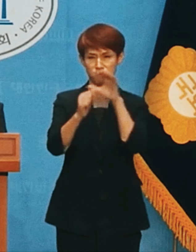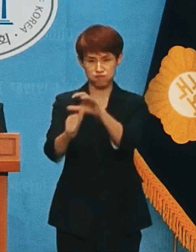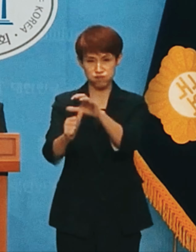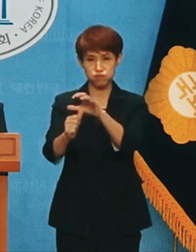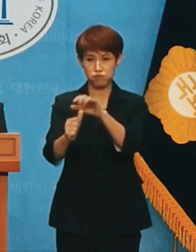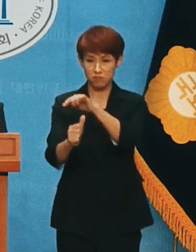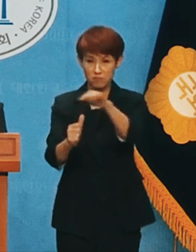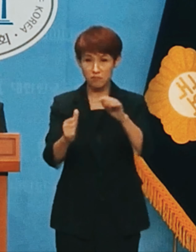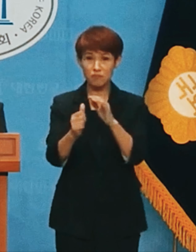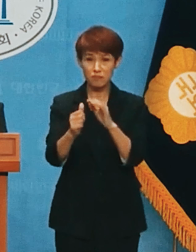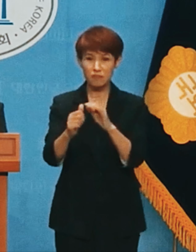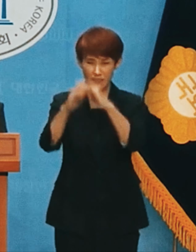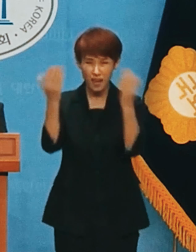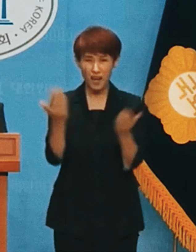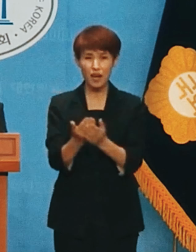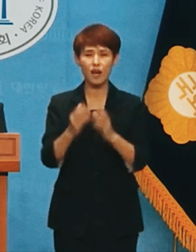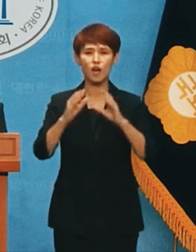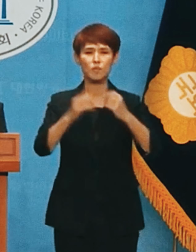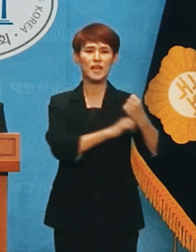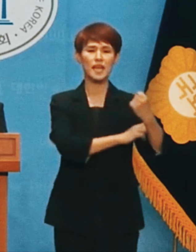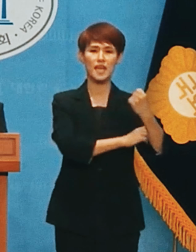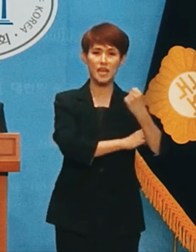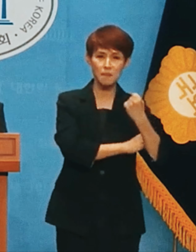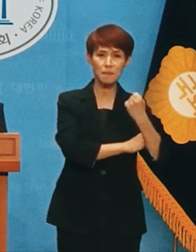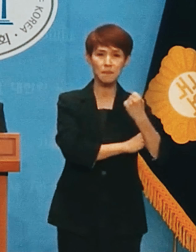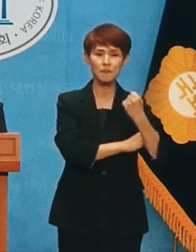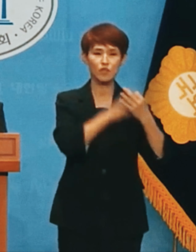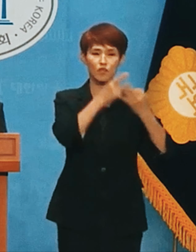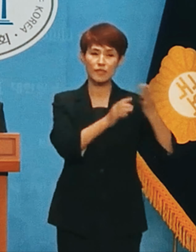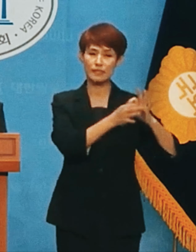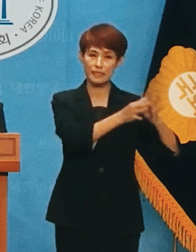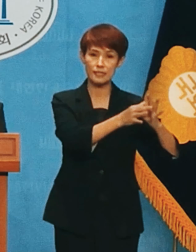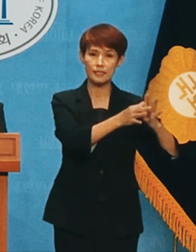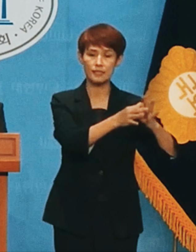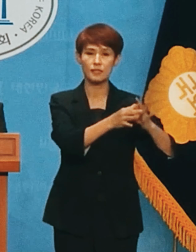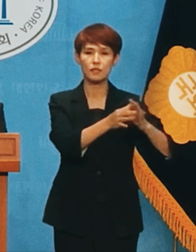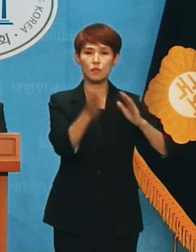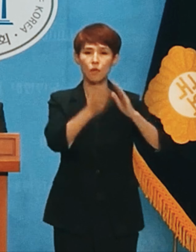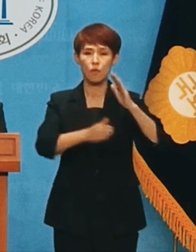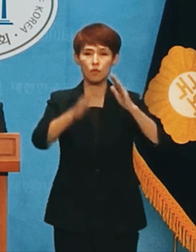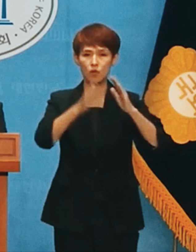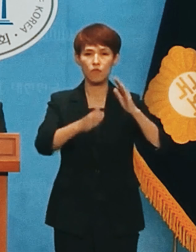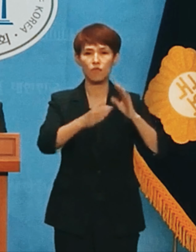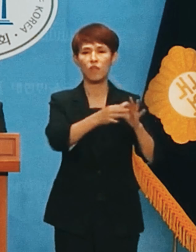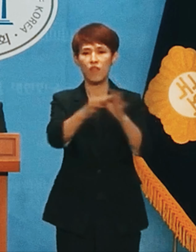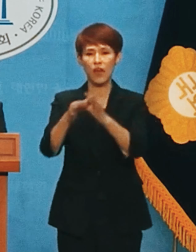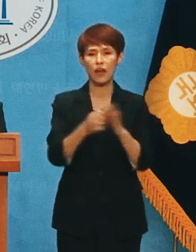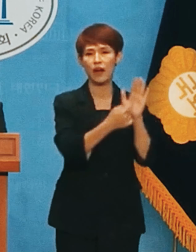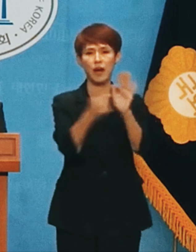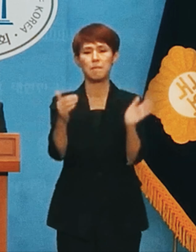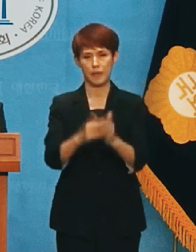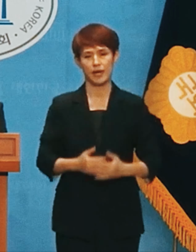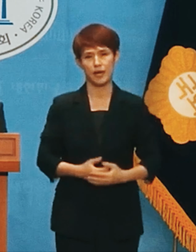민원을 온통 국민의 임과 친년 단체인 공정 언론 국민 연대가 냈으니